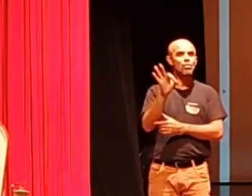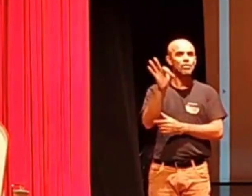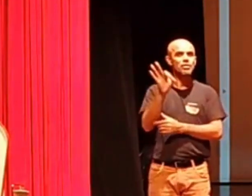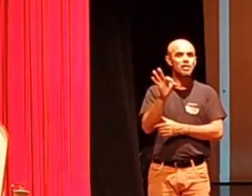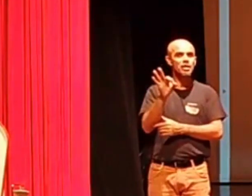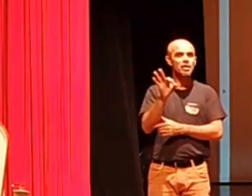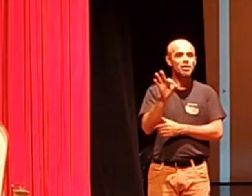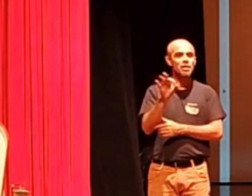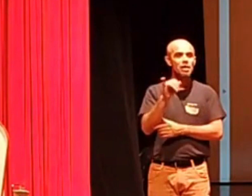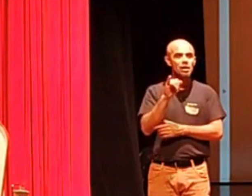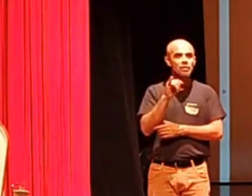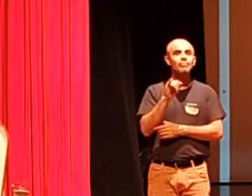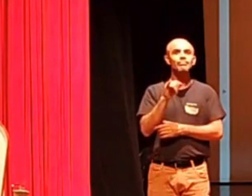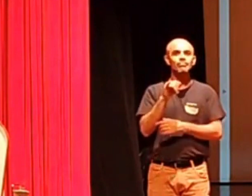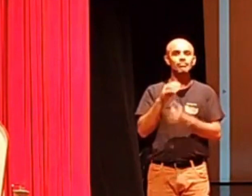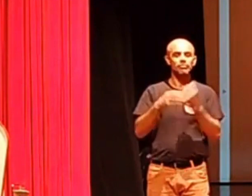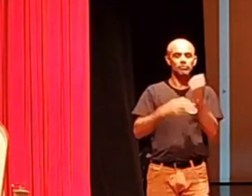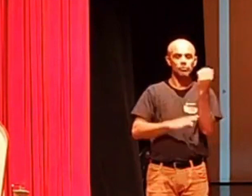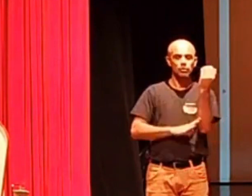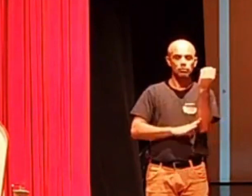25% de chances de progredir.